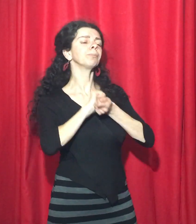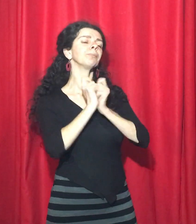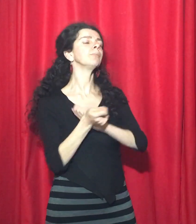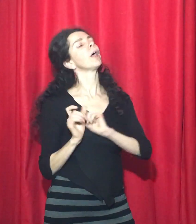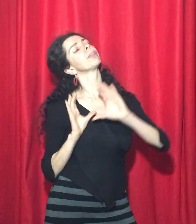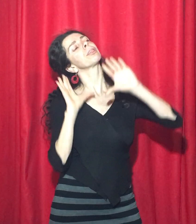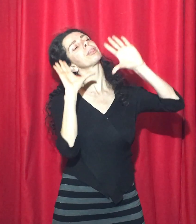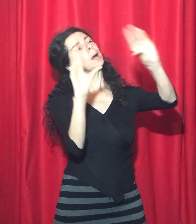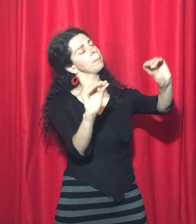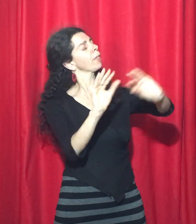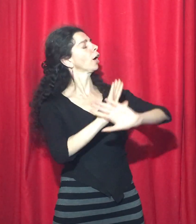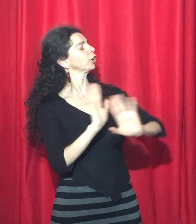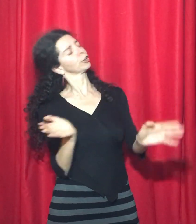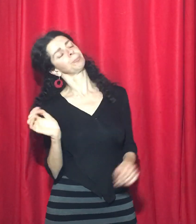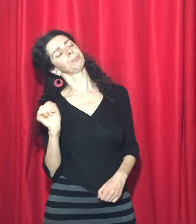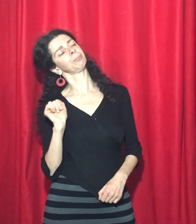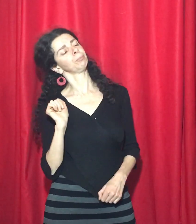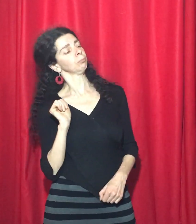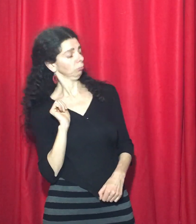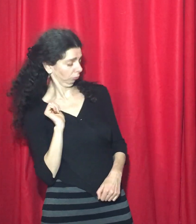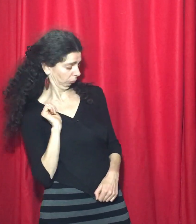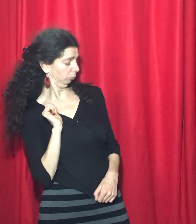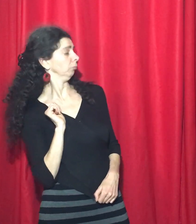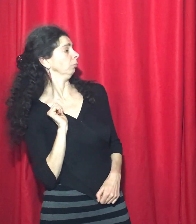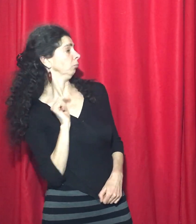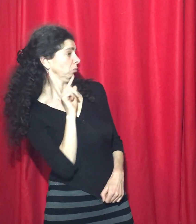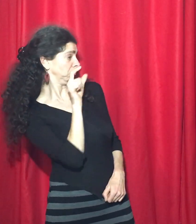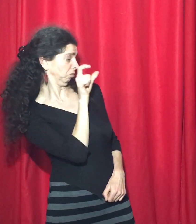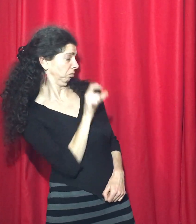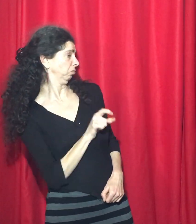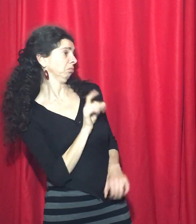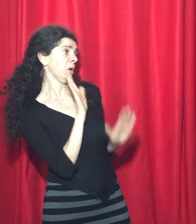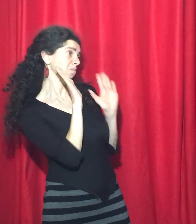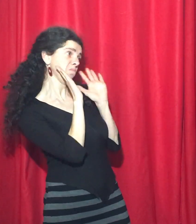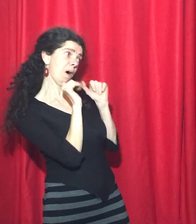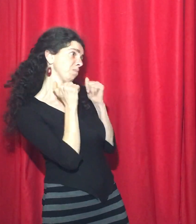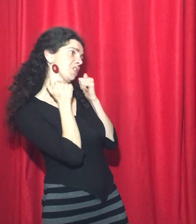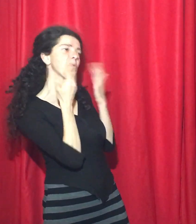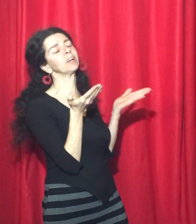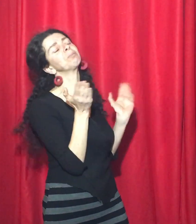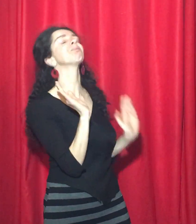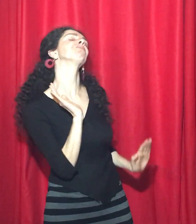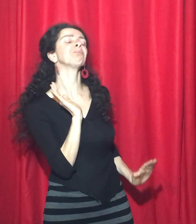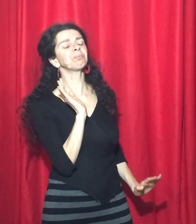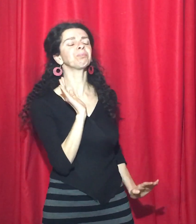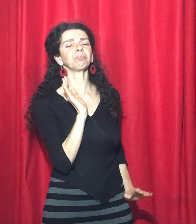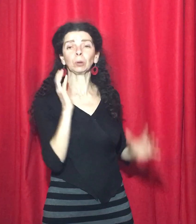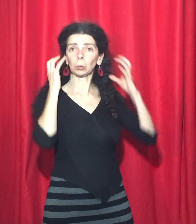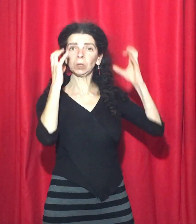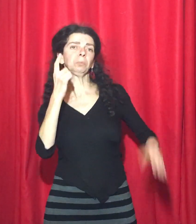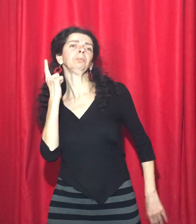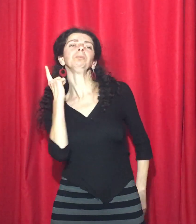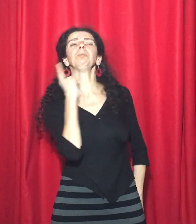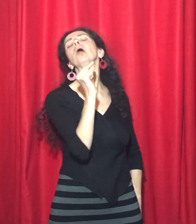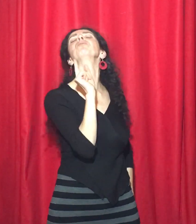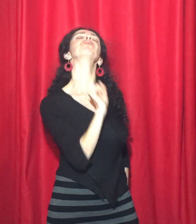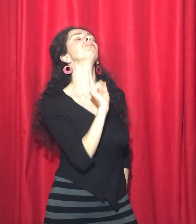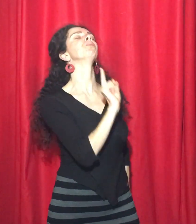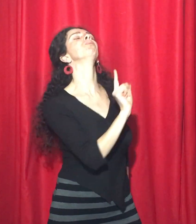Alors, demain, on déménage. Enfin, toi tu ne risques rien. Et Julie, comme d'habitude, passa